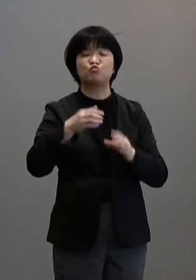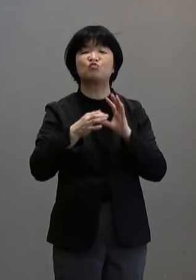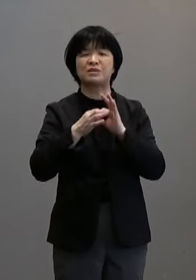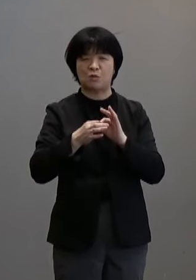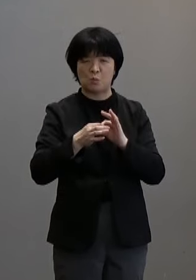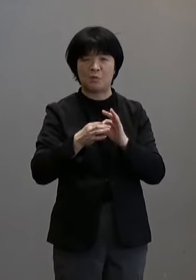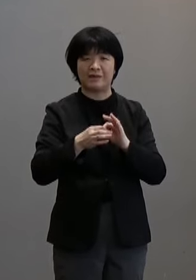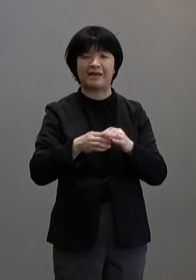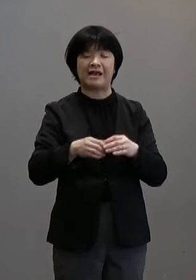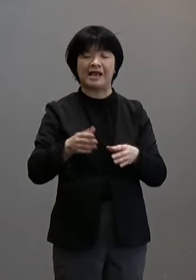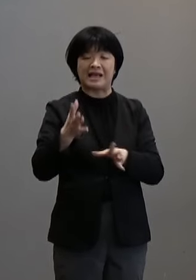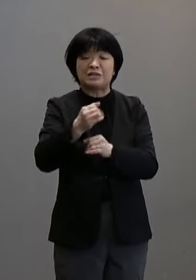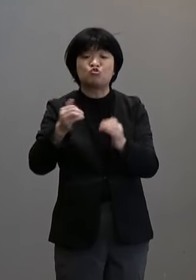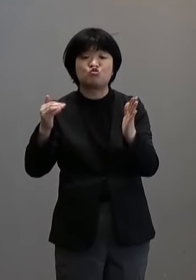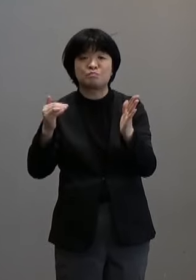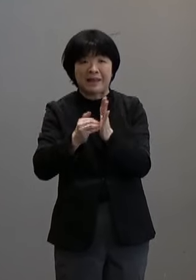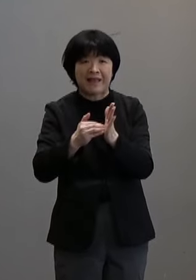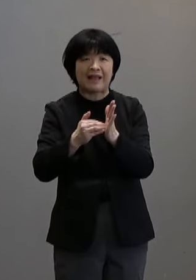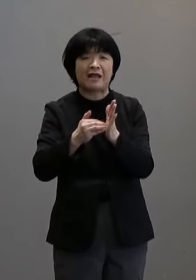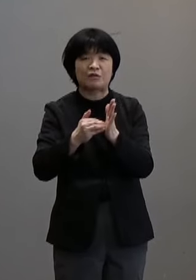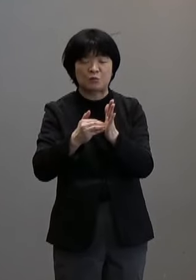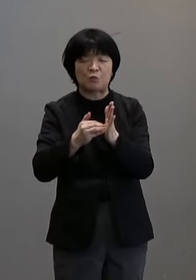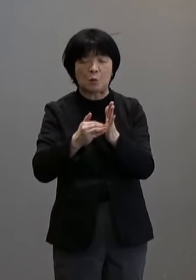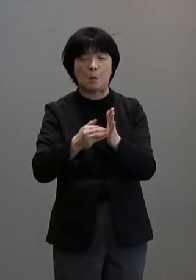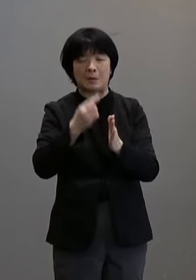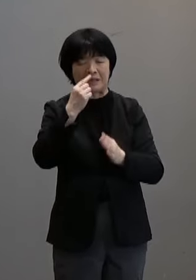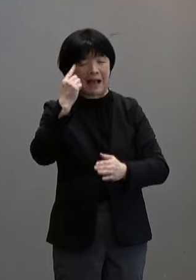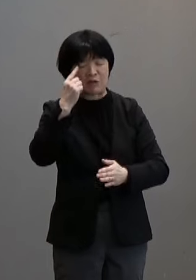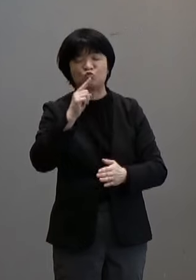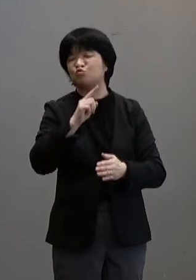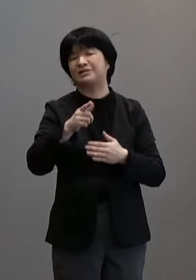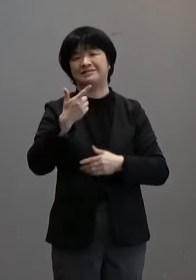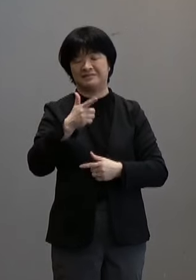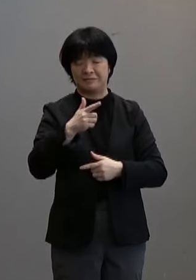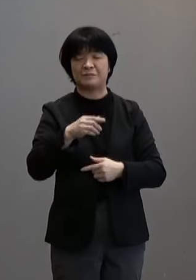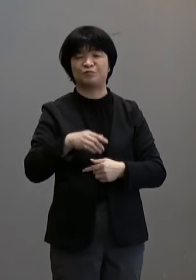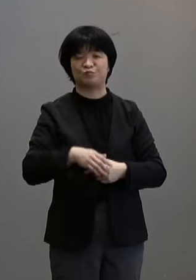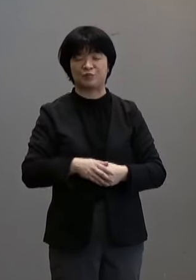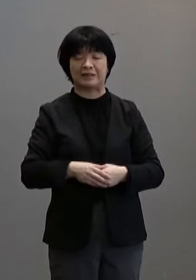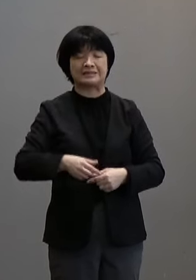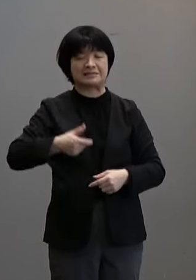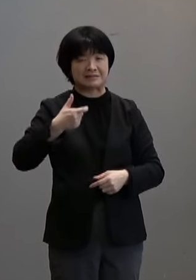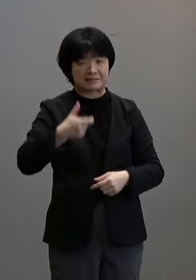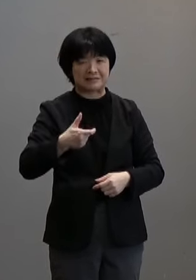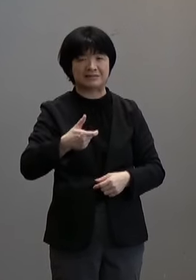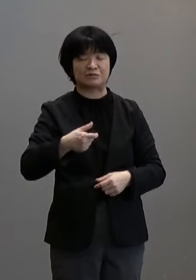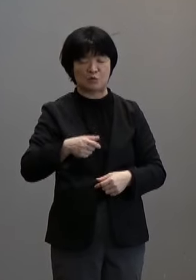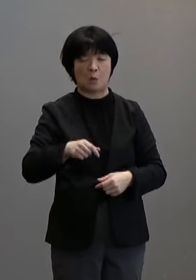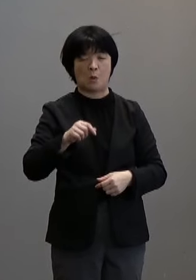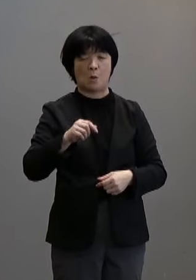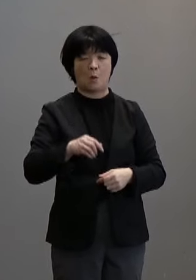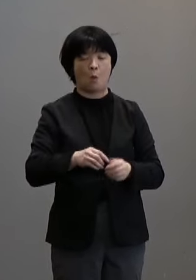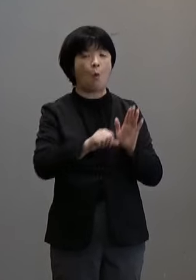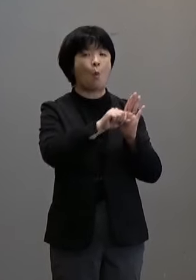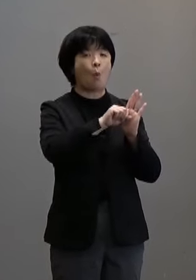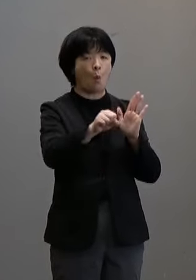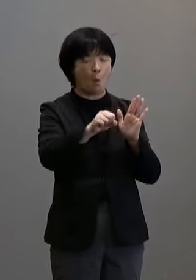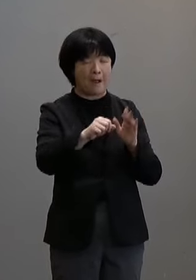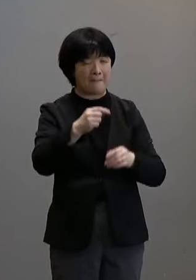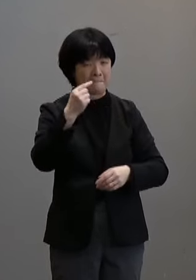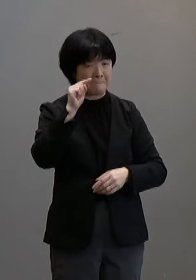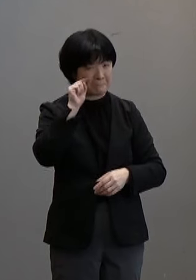間、ここまでというのを我々の自身として考えているわけではなく、しっかりとこれ影響ですよね、効果を、見極め